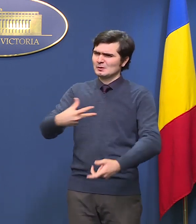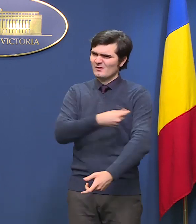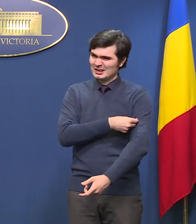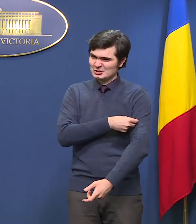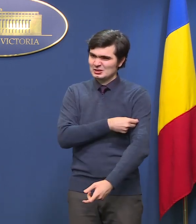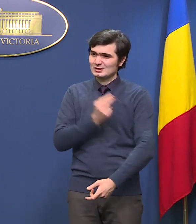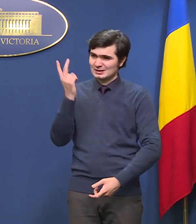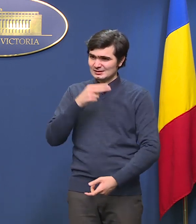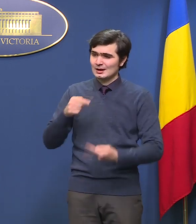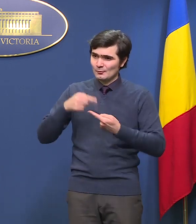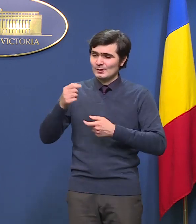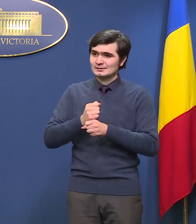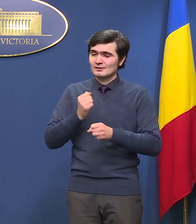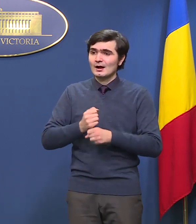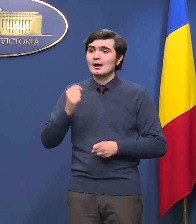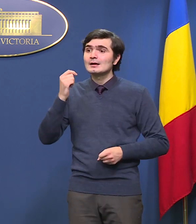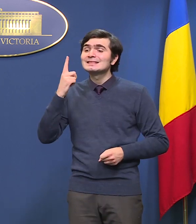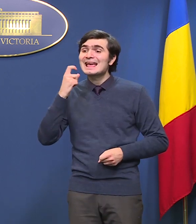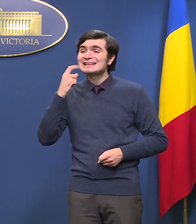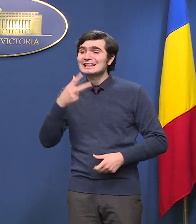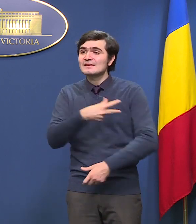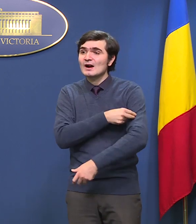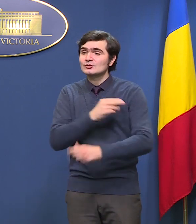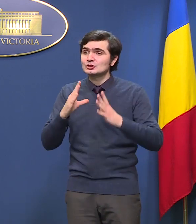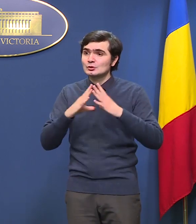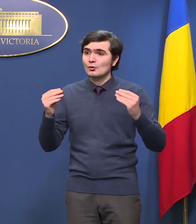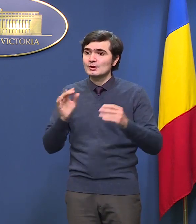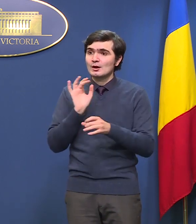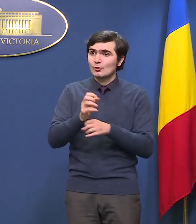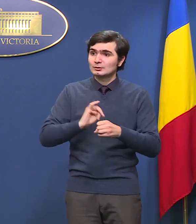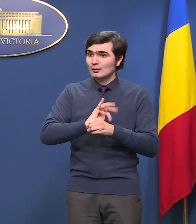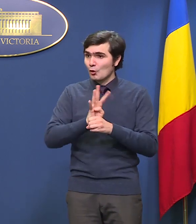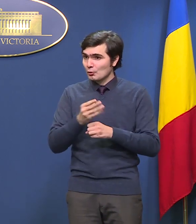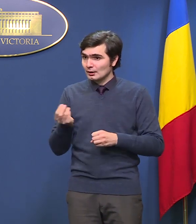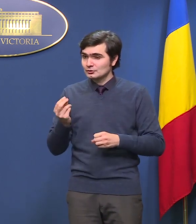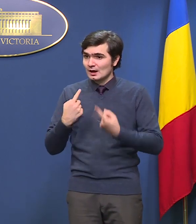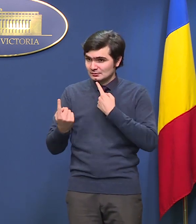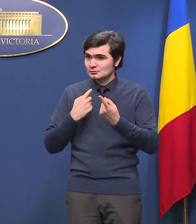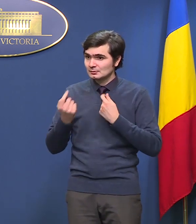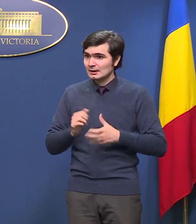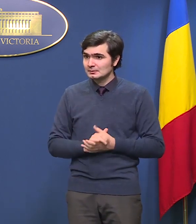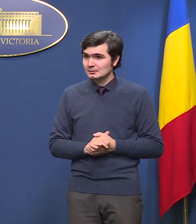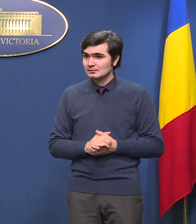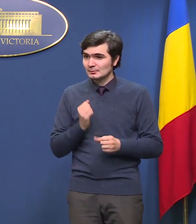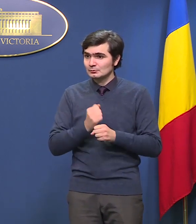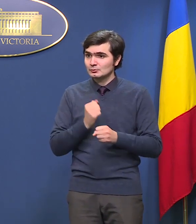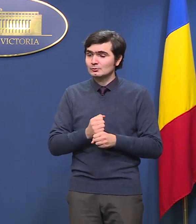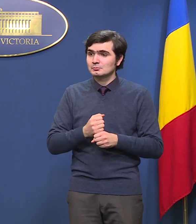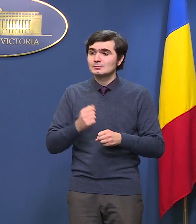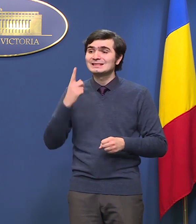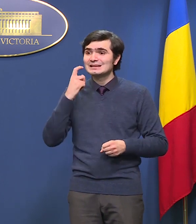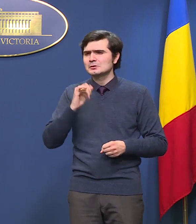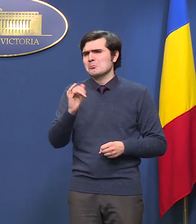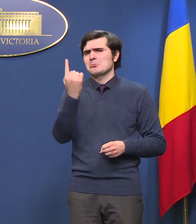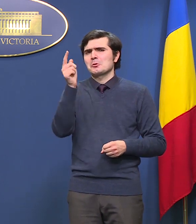că ar urma să fie testat acest vaccin în România. Ați discutat exact despre aceste lucruri? Spunea un